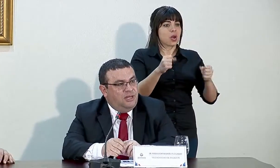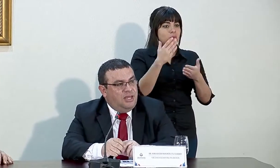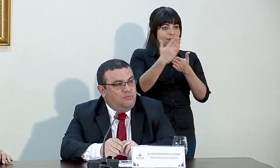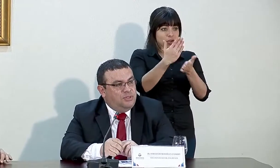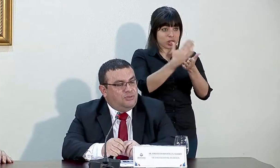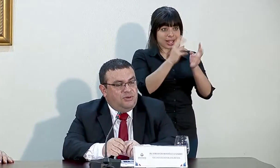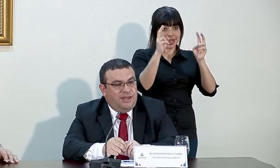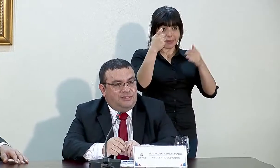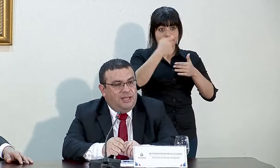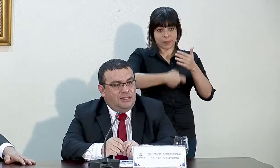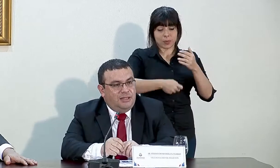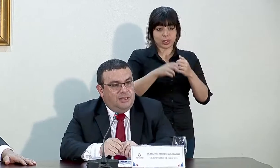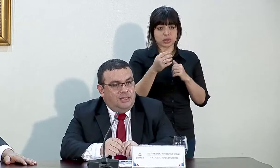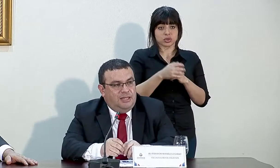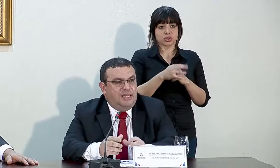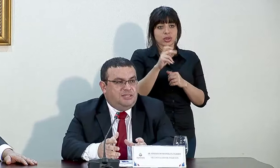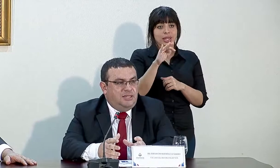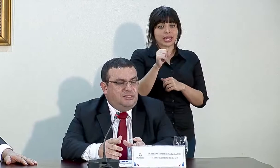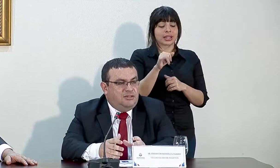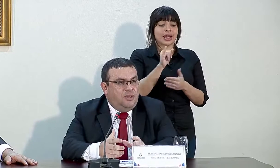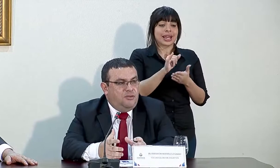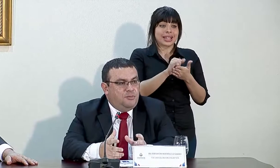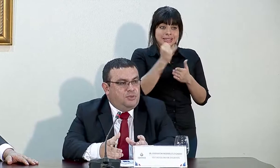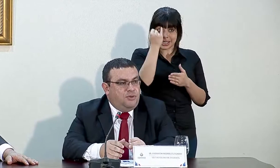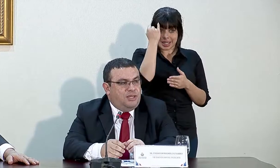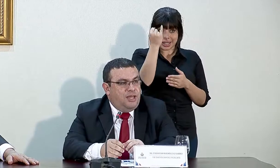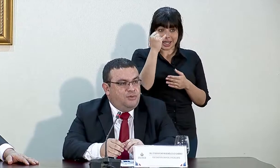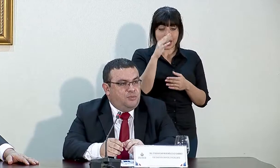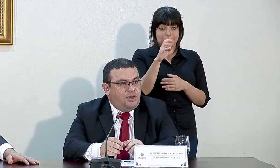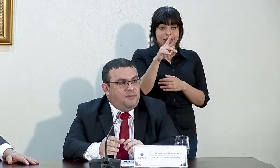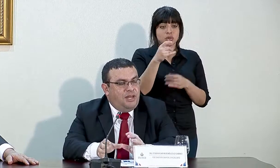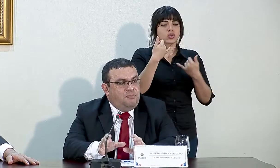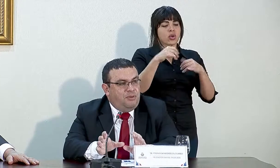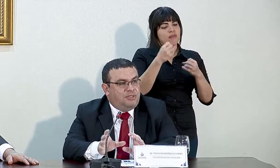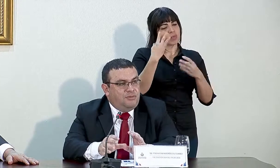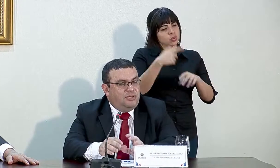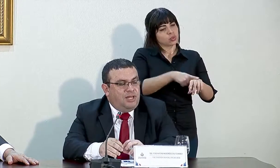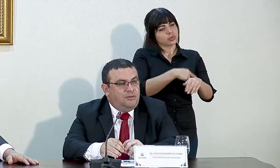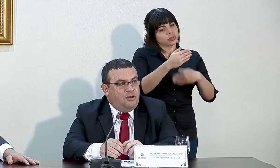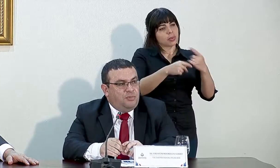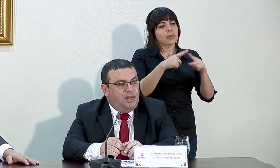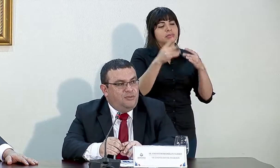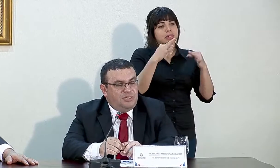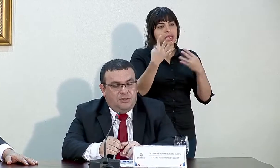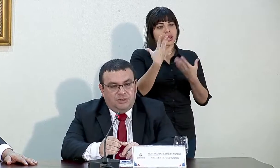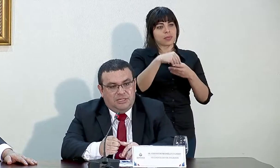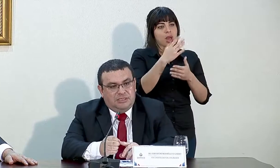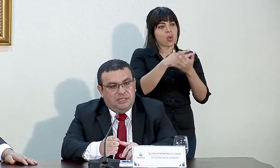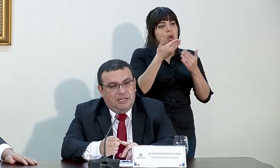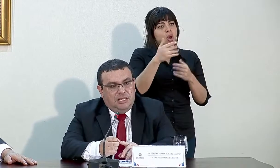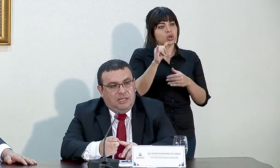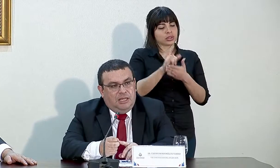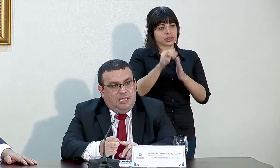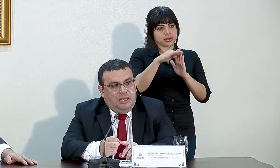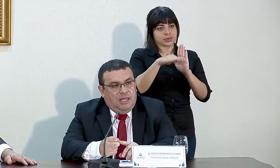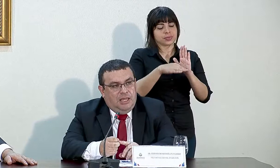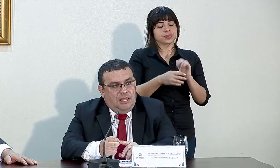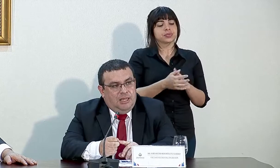en materia de impuesto de renta. De esta iniciativa de BEPS todavía queda mucho por caminar, pero estamos tratando de incorporar algunas cosas.